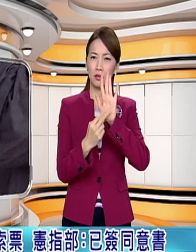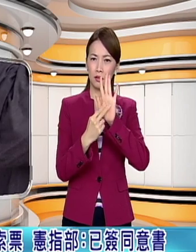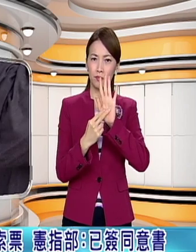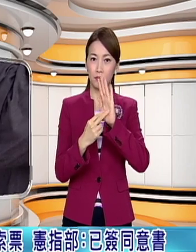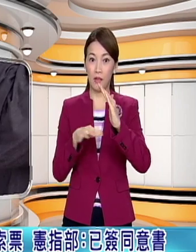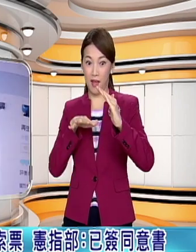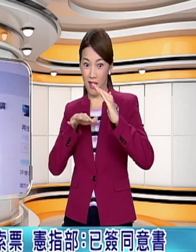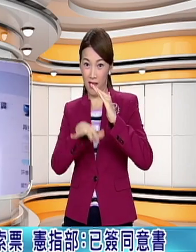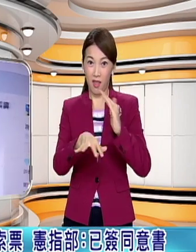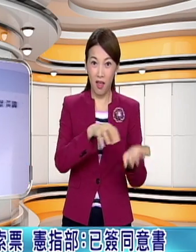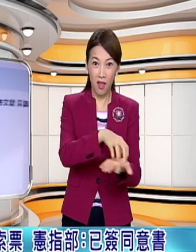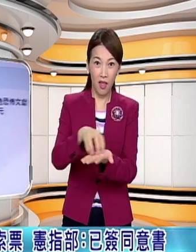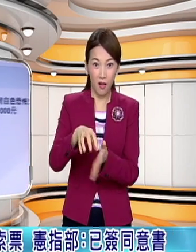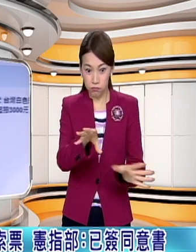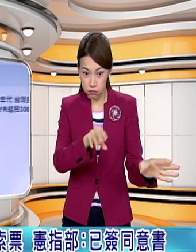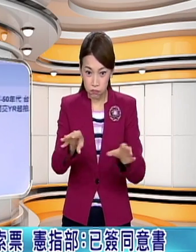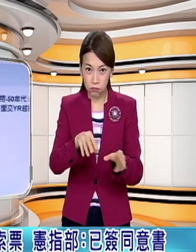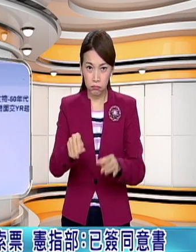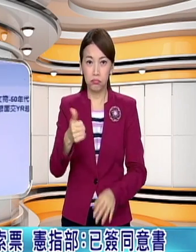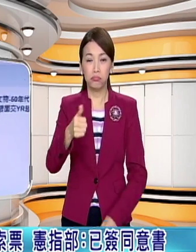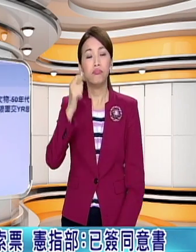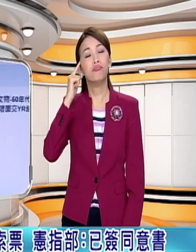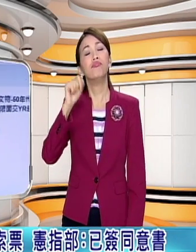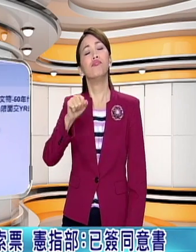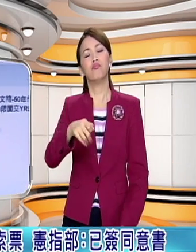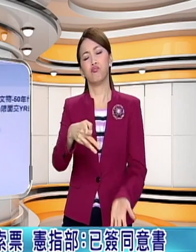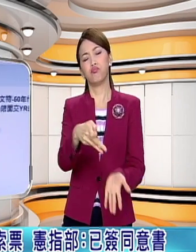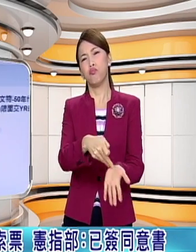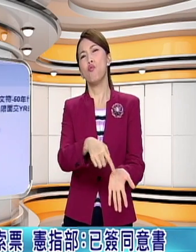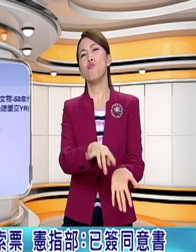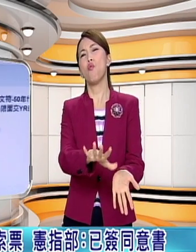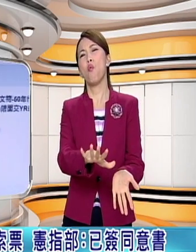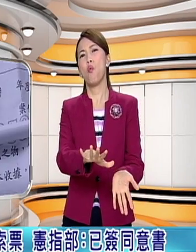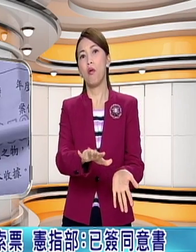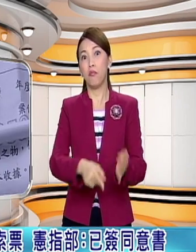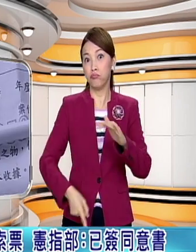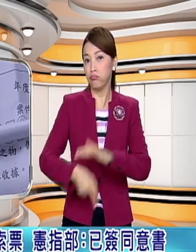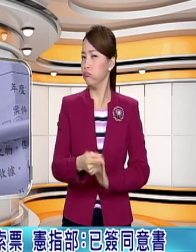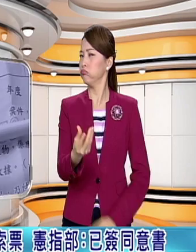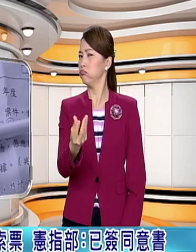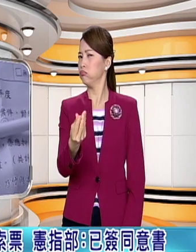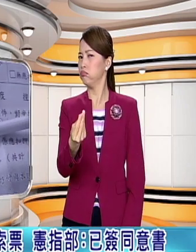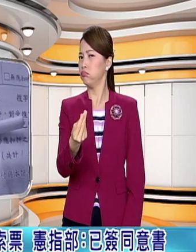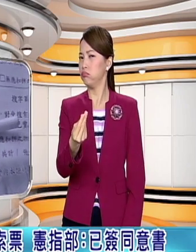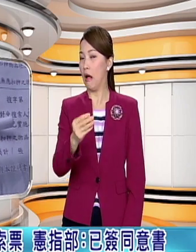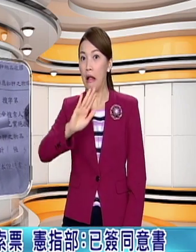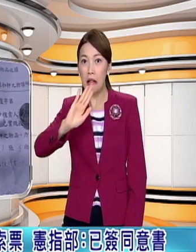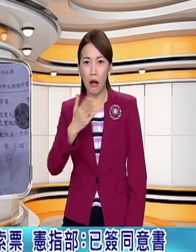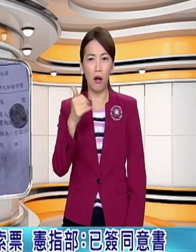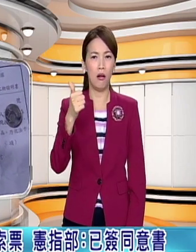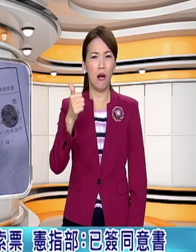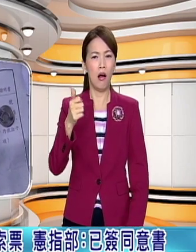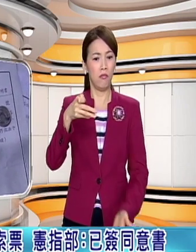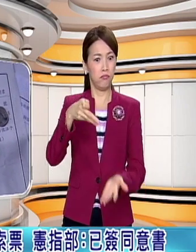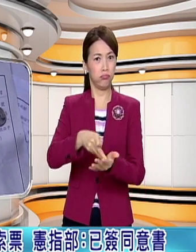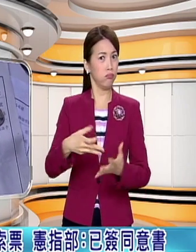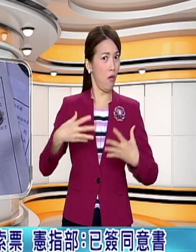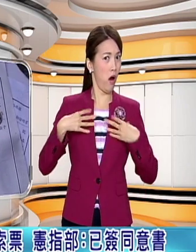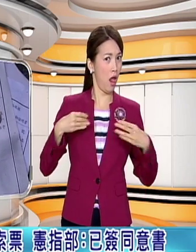搜索同意书之后，才进入调查，并无不法。不过，出面指控的民众否认签署